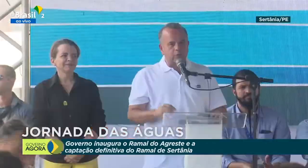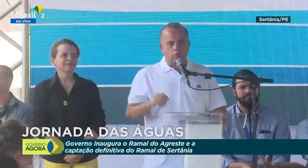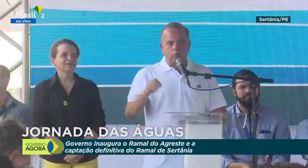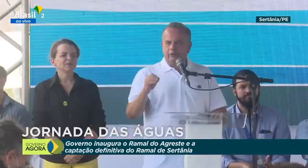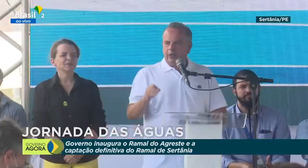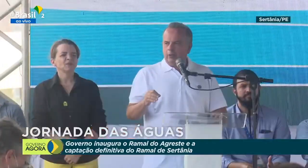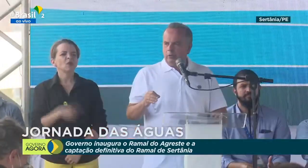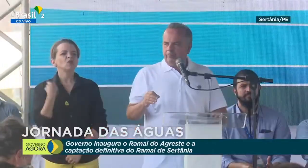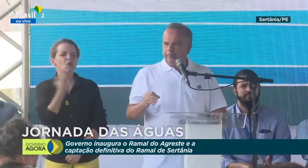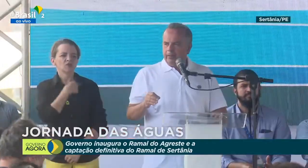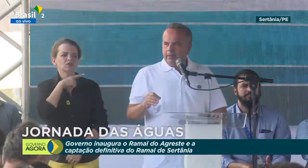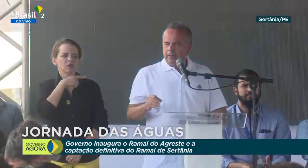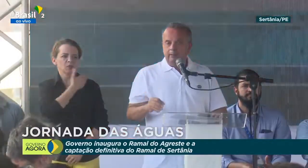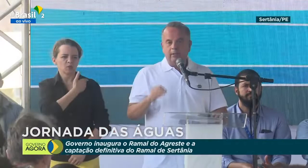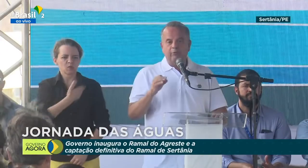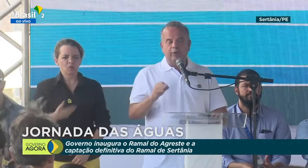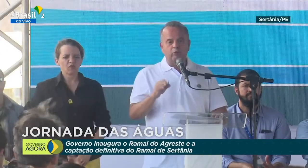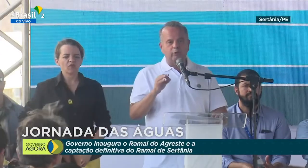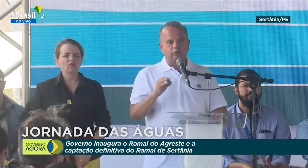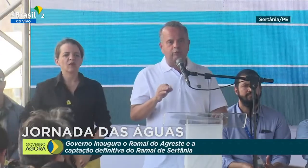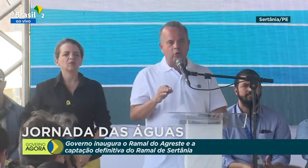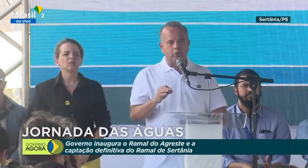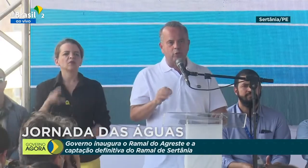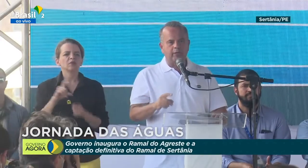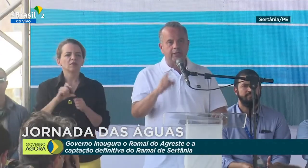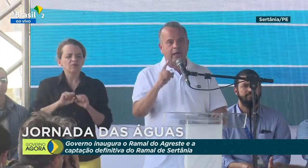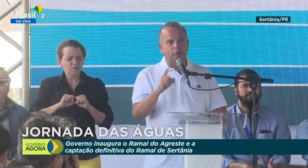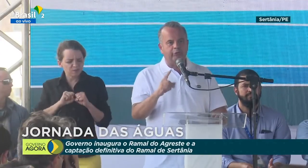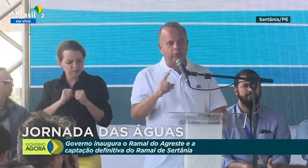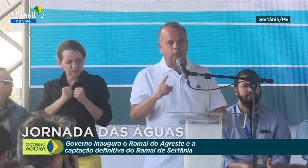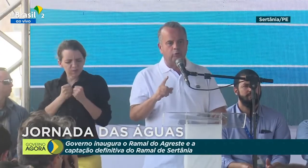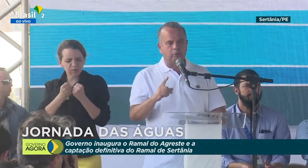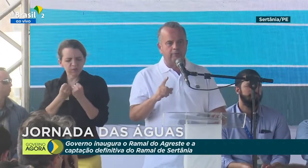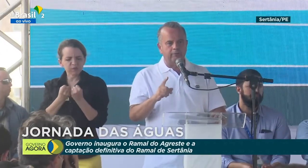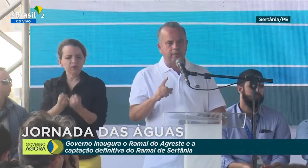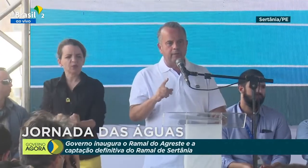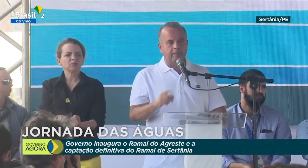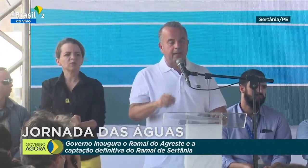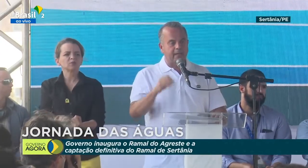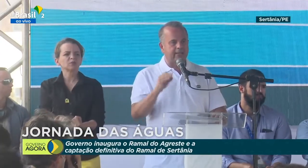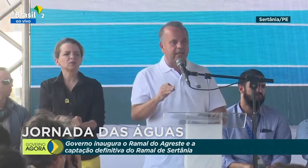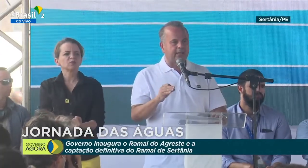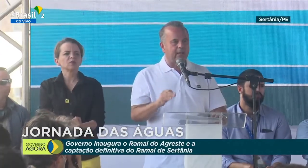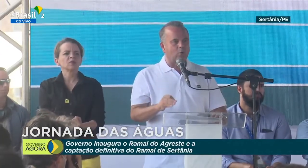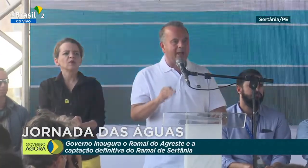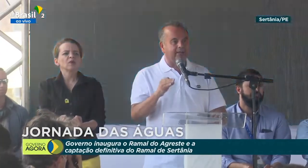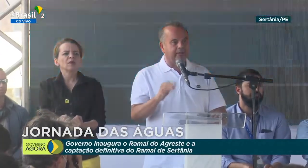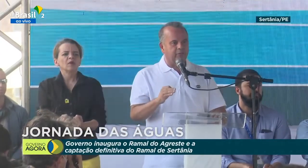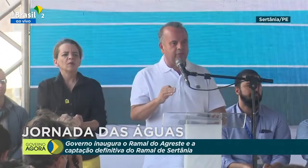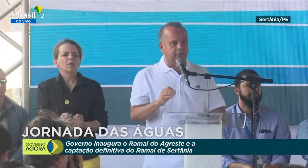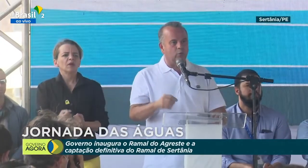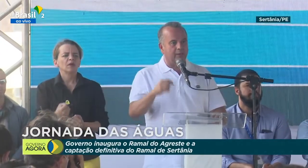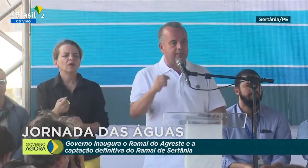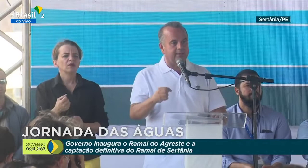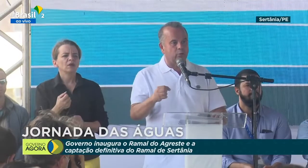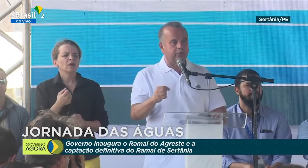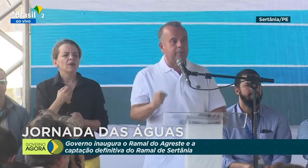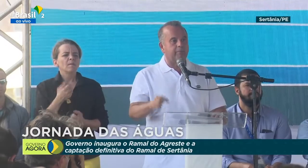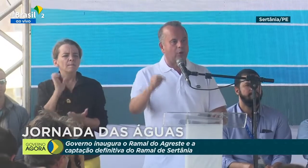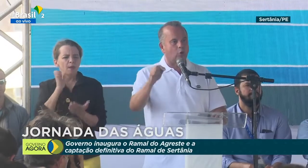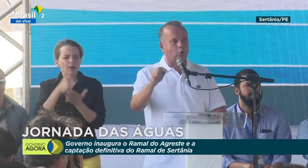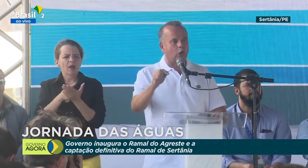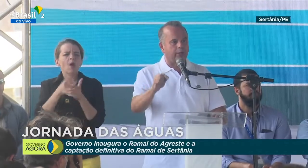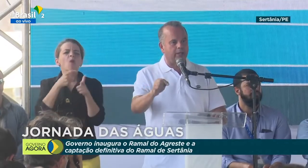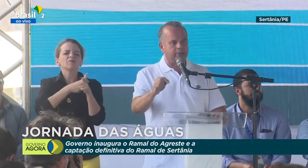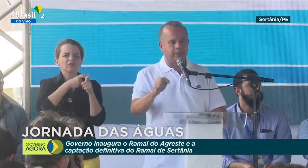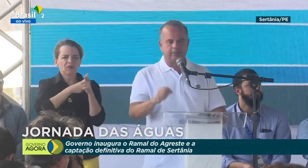Nós temos um governo que tem feito um esforço inaudito para resgatar uma dívida que o Brasil tem